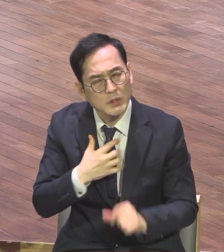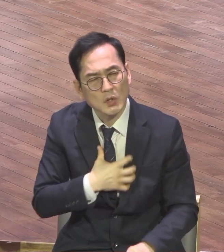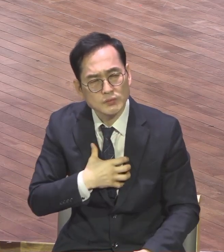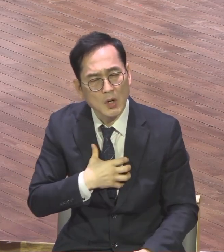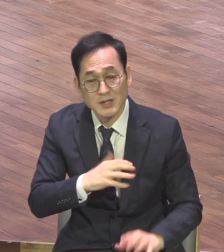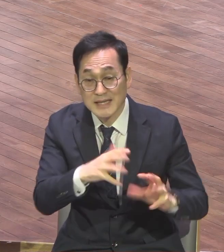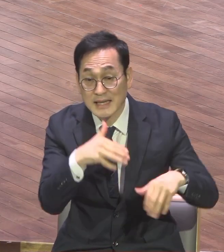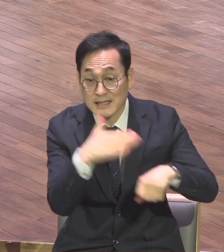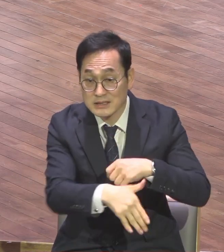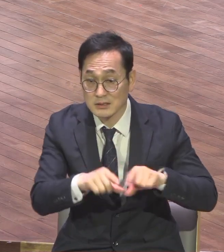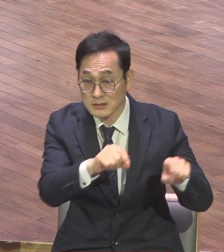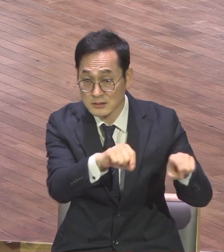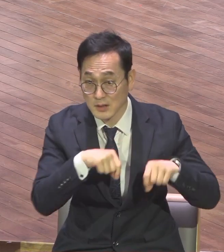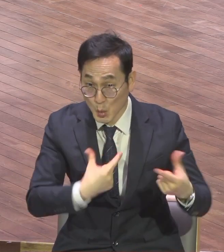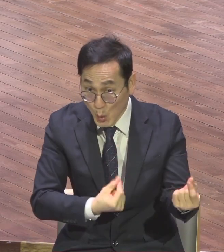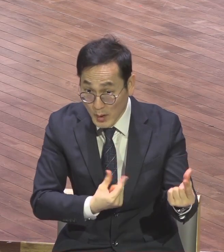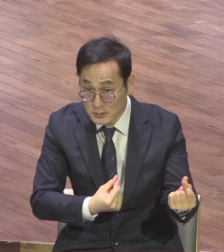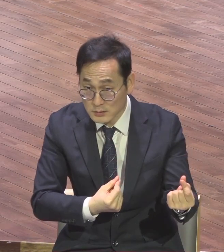수준에 산다면